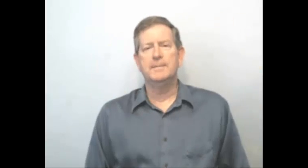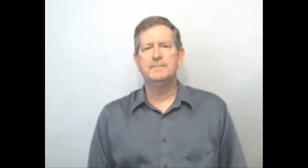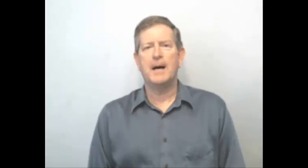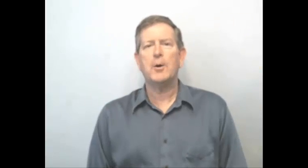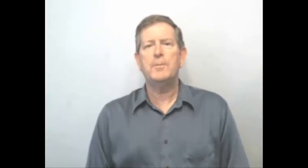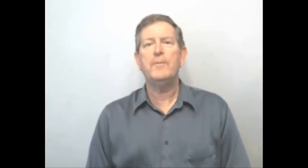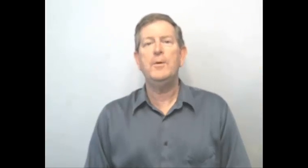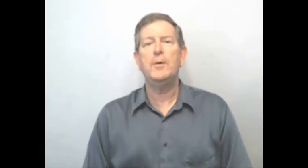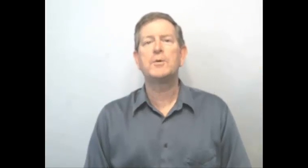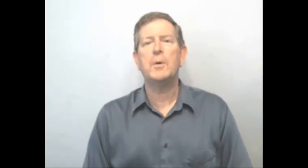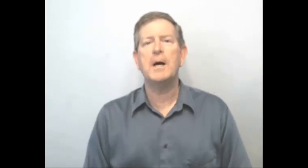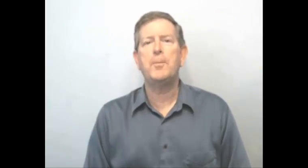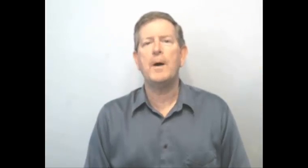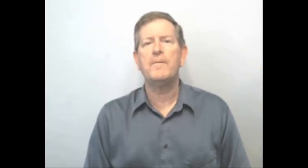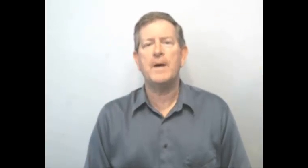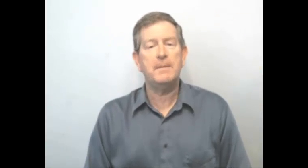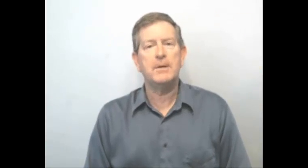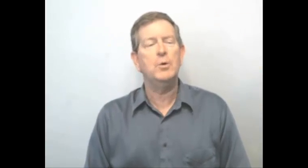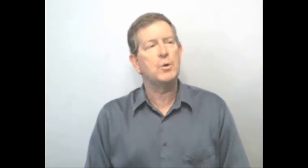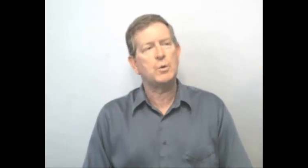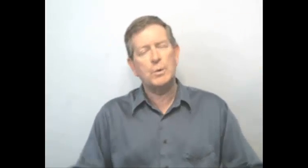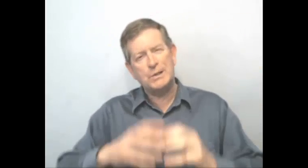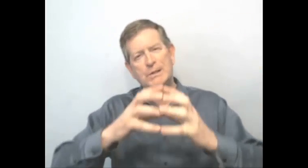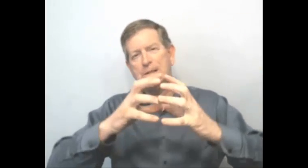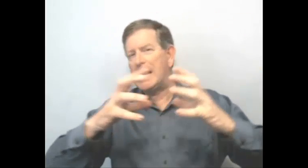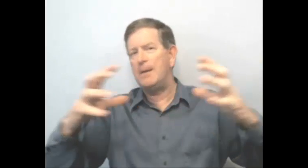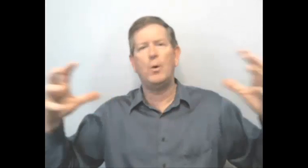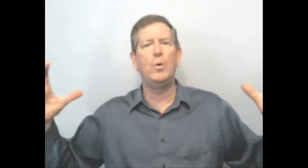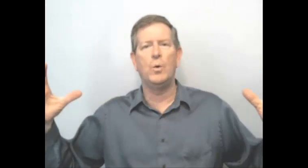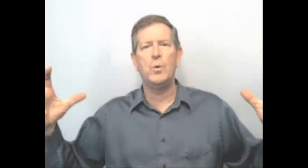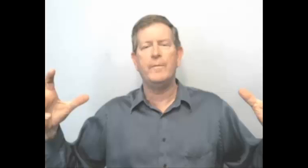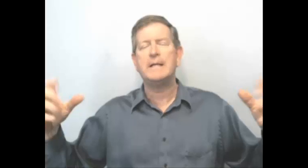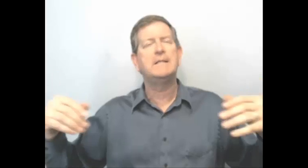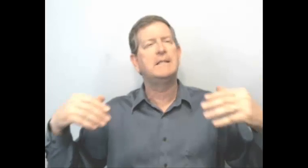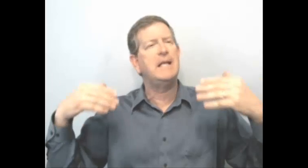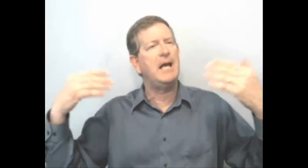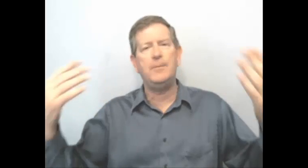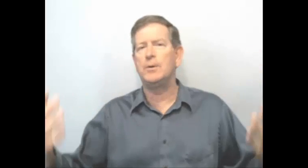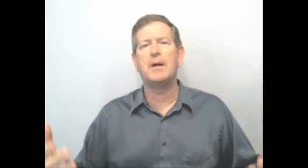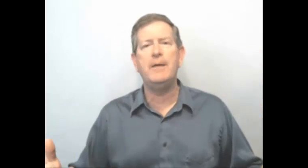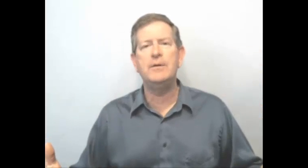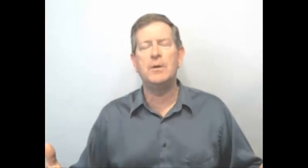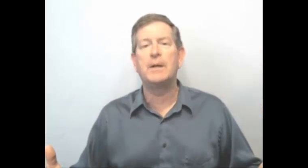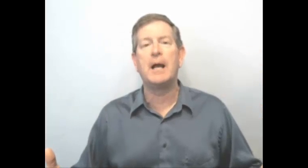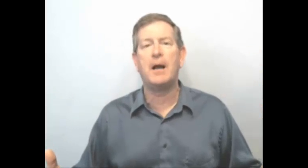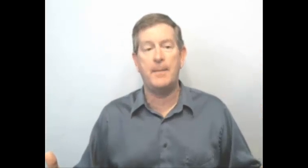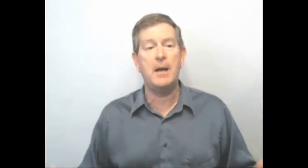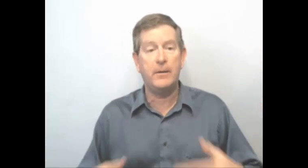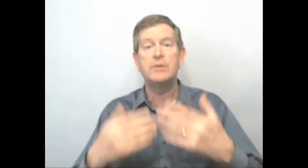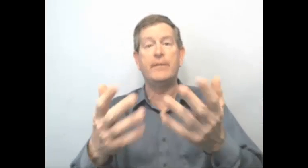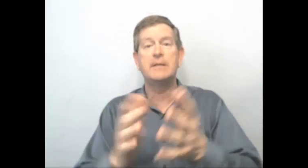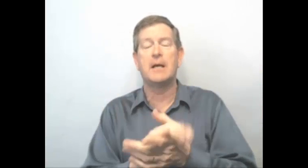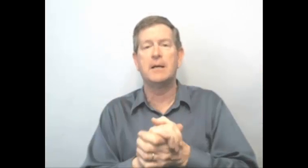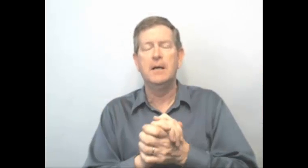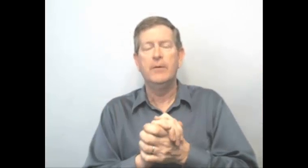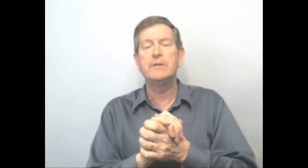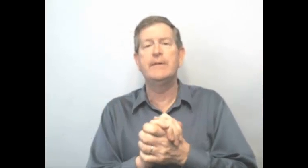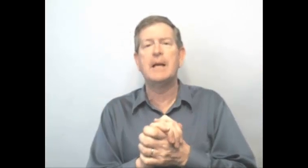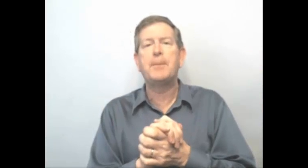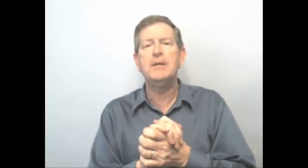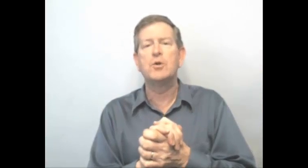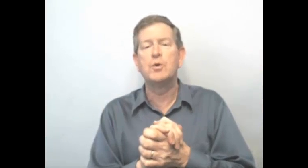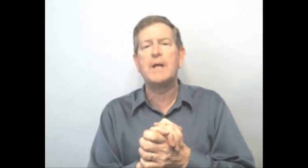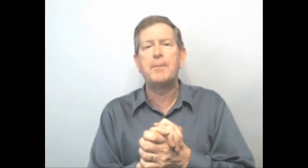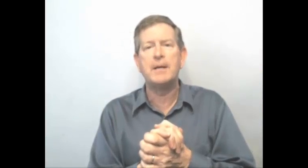Bonjour, alors bienvenue à la leçon 1.20, une leçon tellement longue, avec tellement de révisions de la grammaire que vous